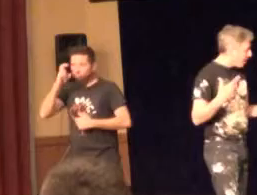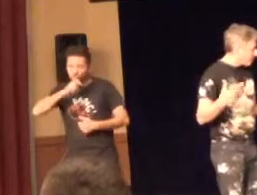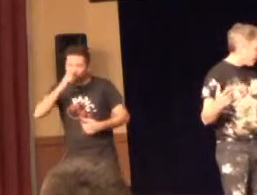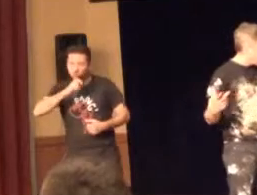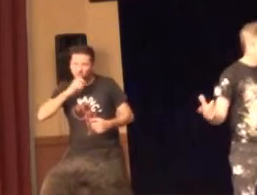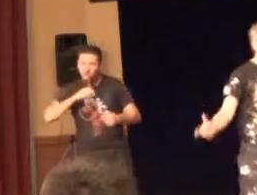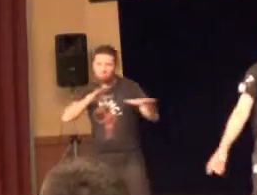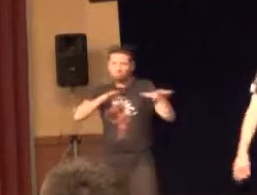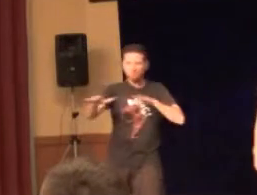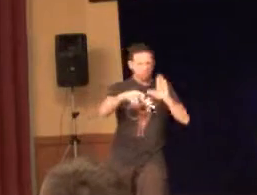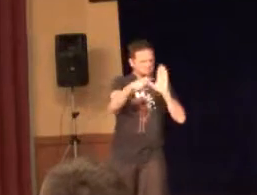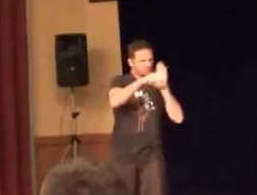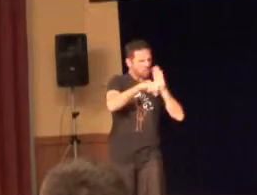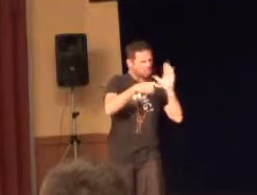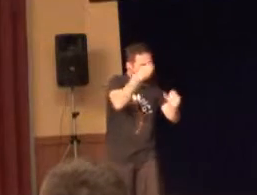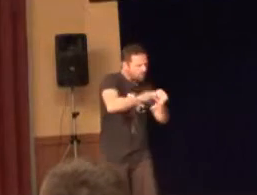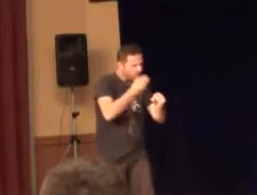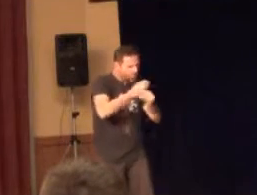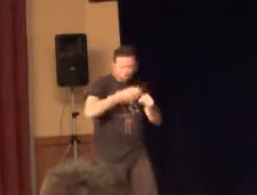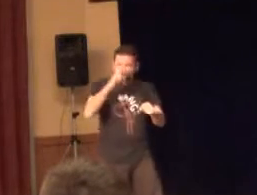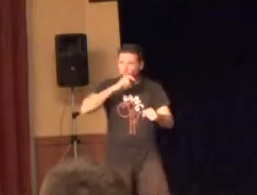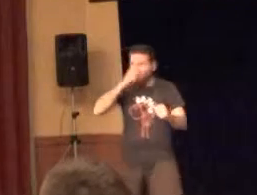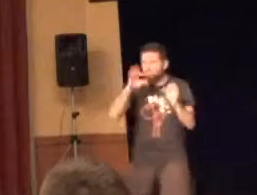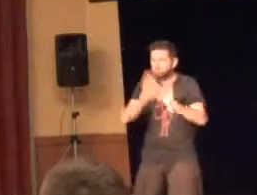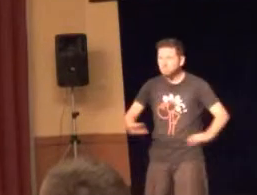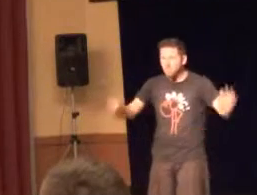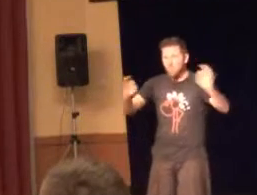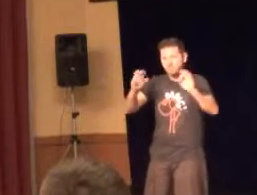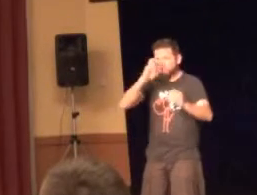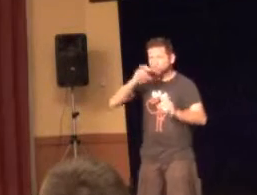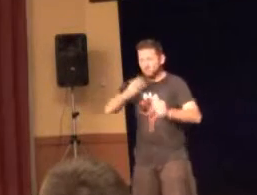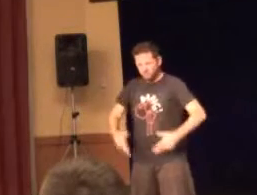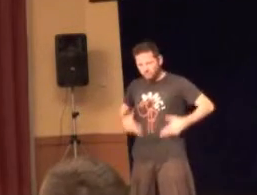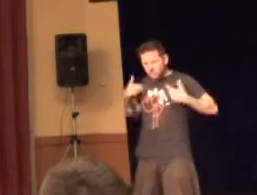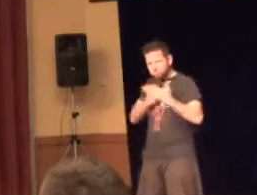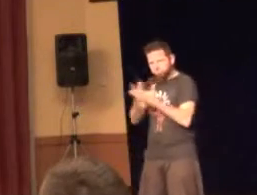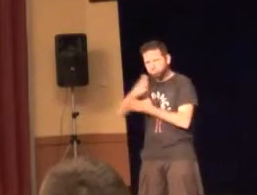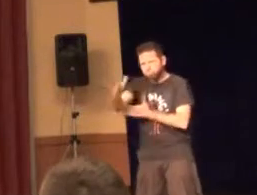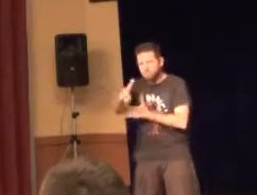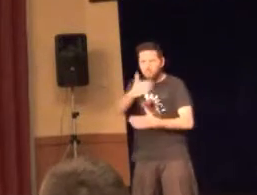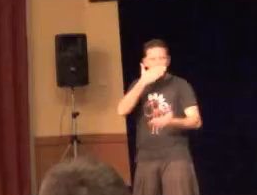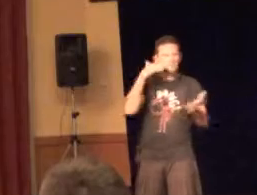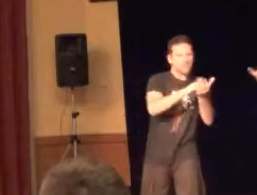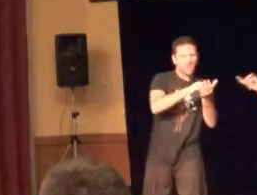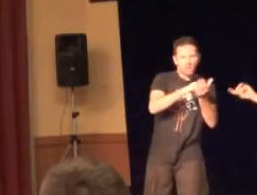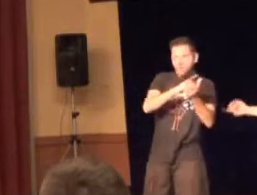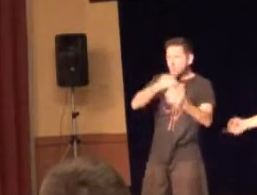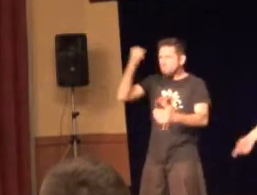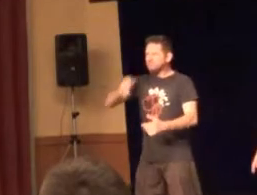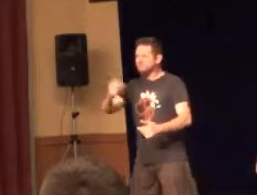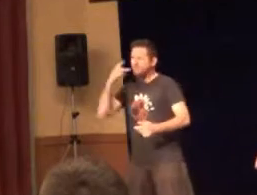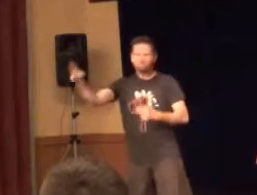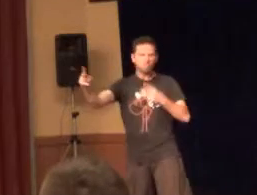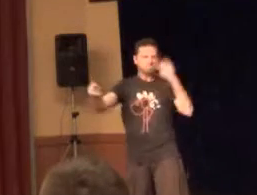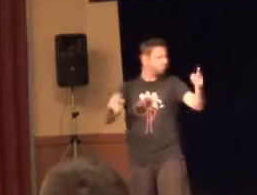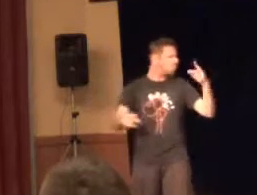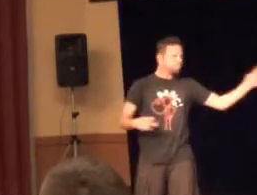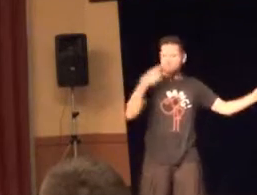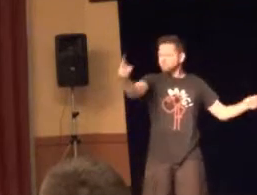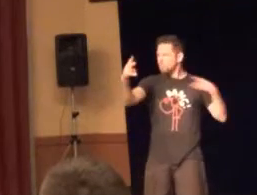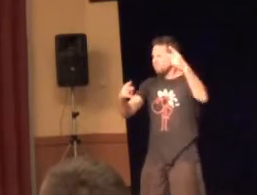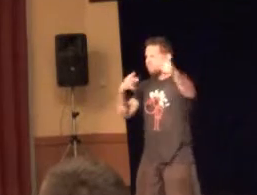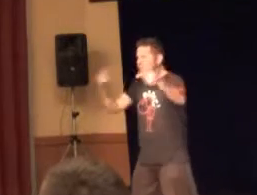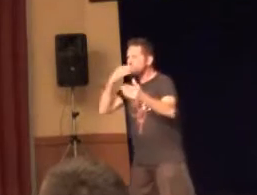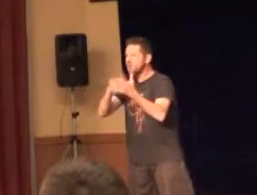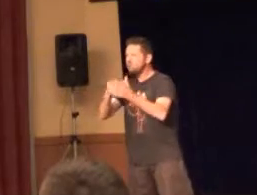Je ne cherche pas un mode d'emploi. Je cherche un mode de vie, ni pour, ni meilleur que le vôtre, que le sien, que les leurs.